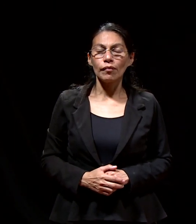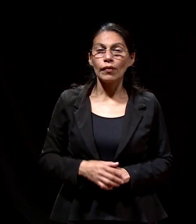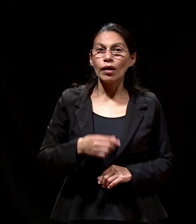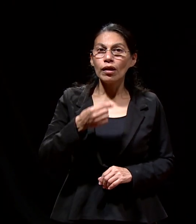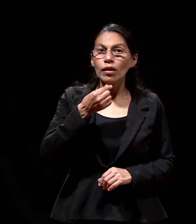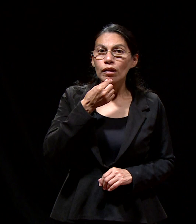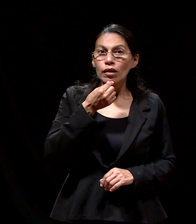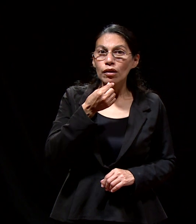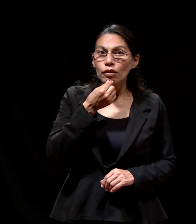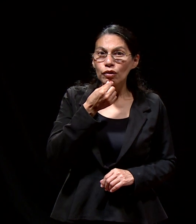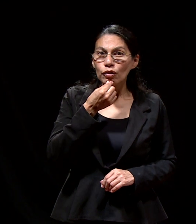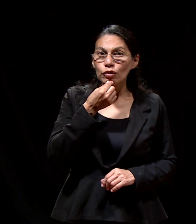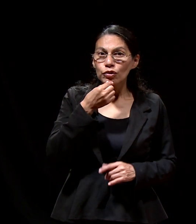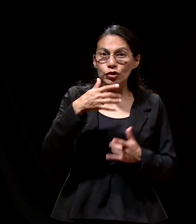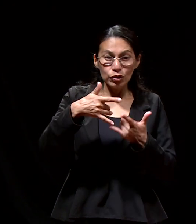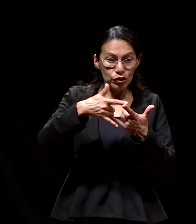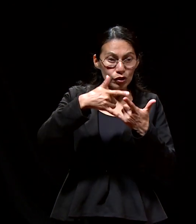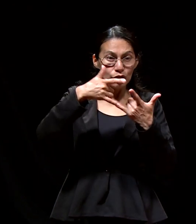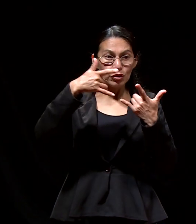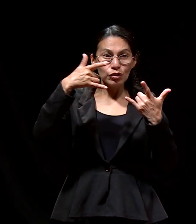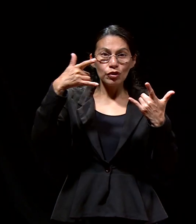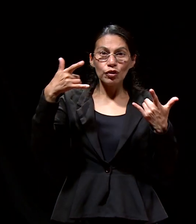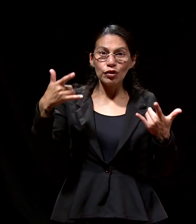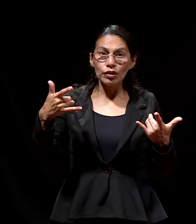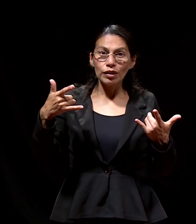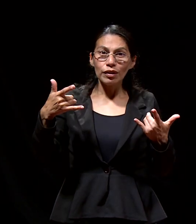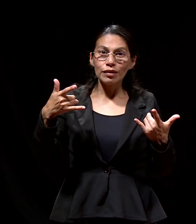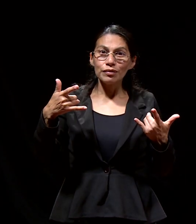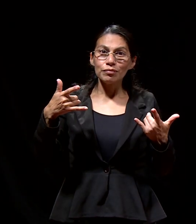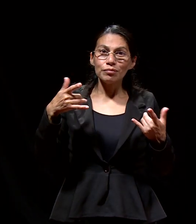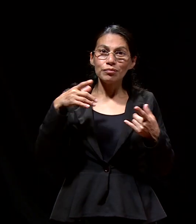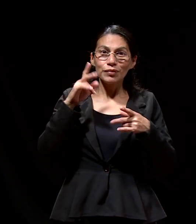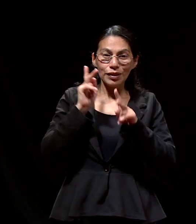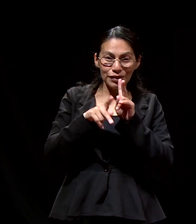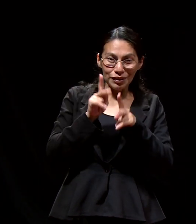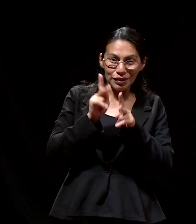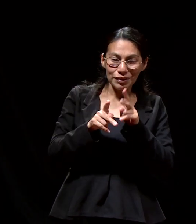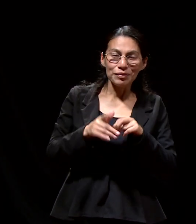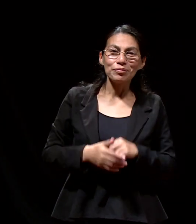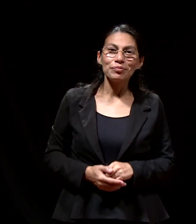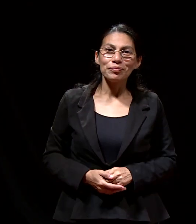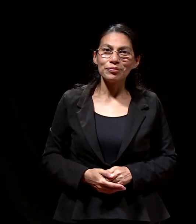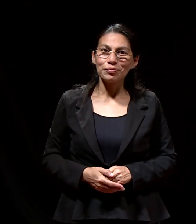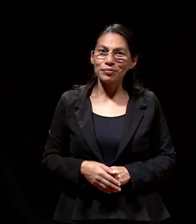alguna una historia que nos van a contar brevemente algo a ver